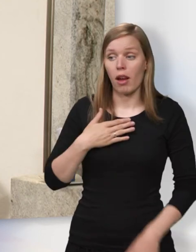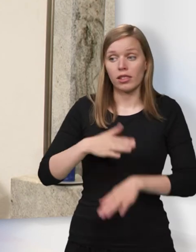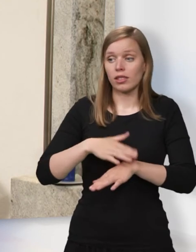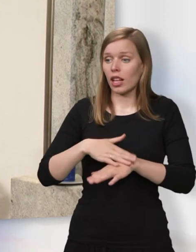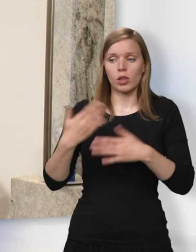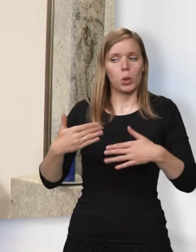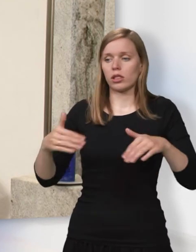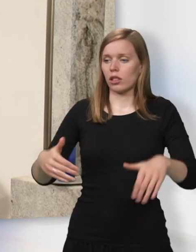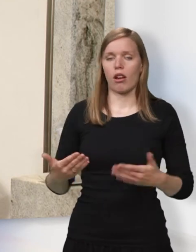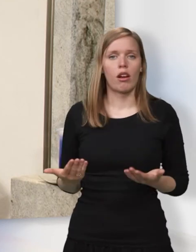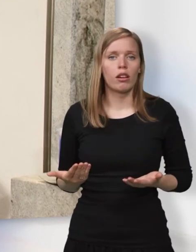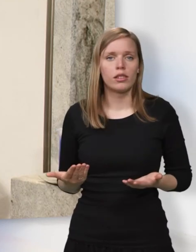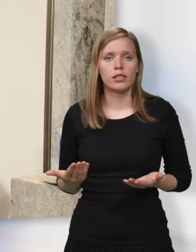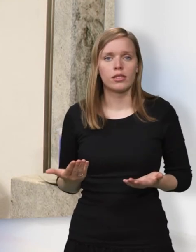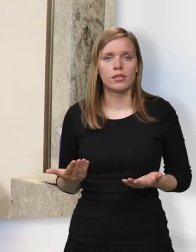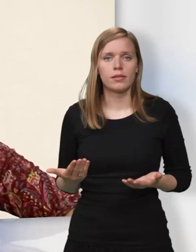nicht gekommen.